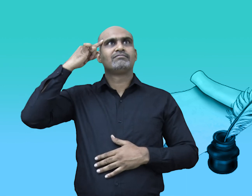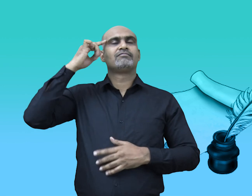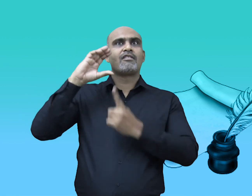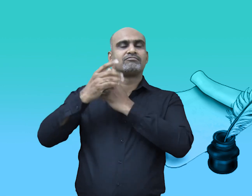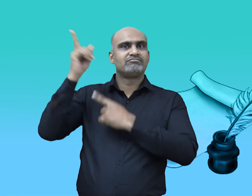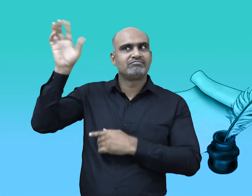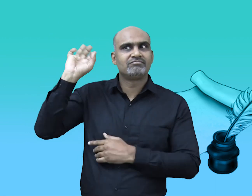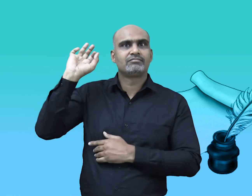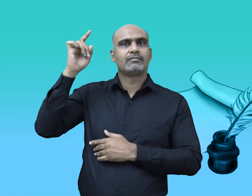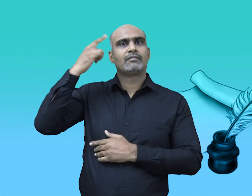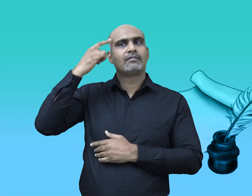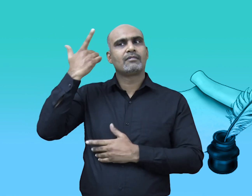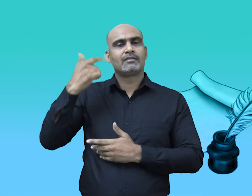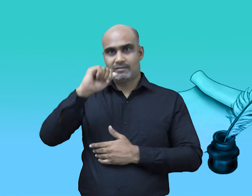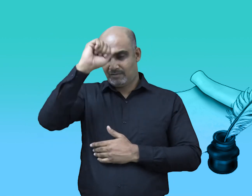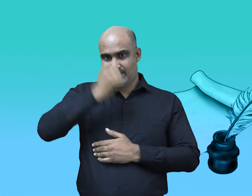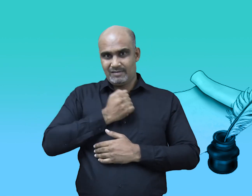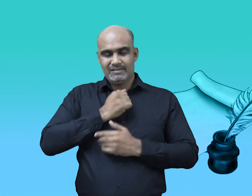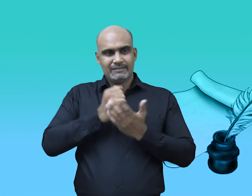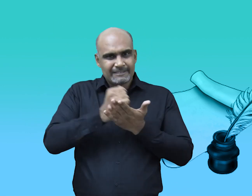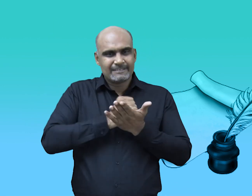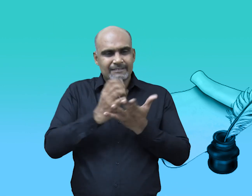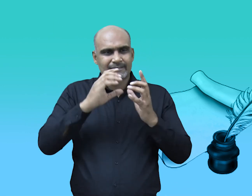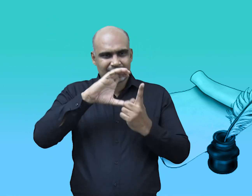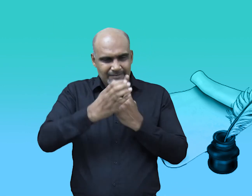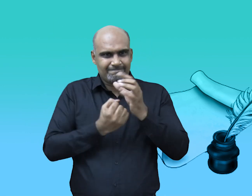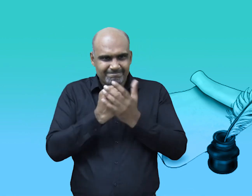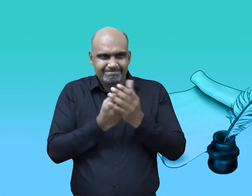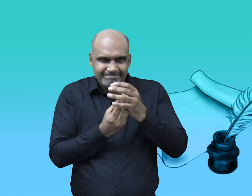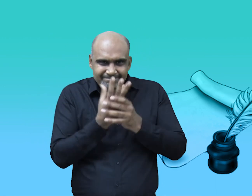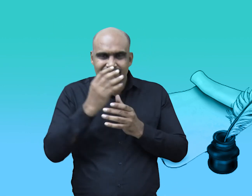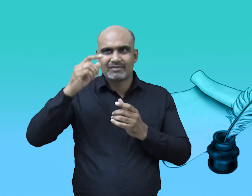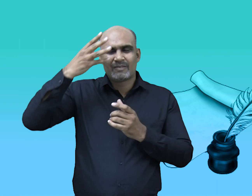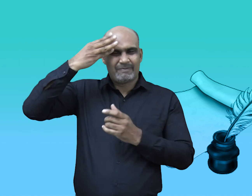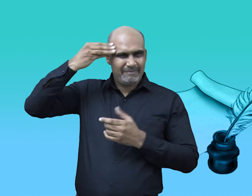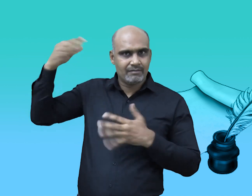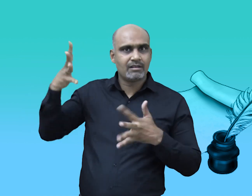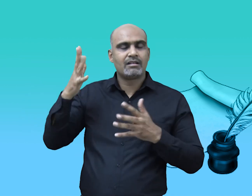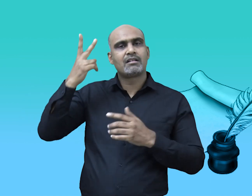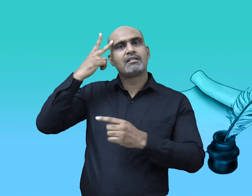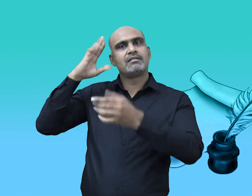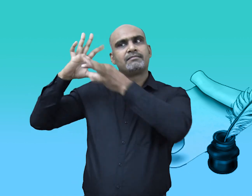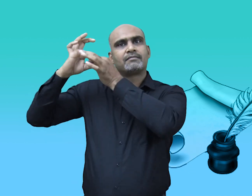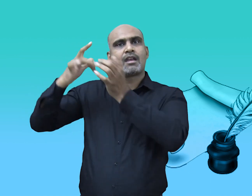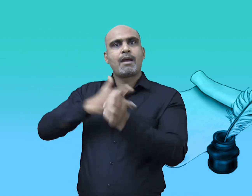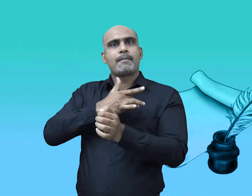है और लोग बाहरी देशों की संस्कृति की ओर आकर्षित हो रहे हैं और